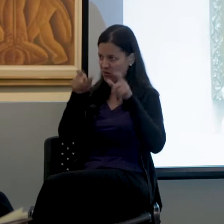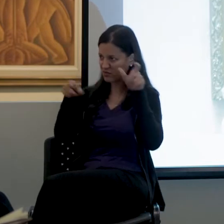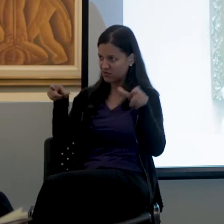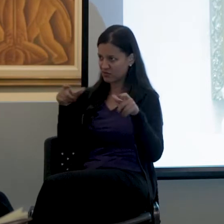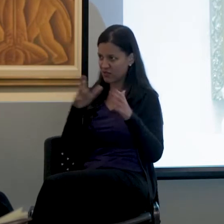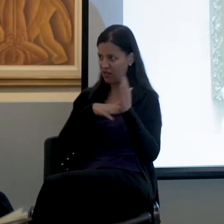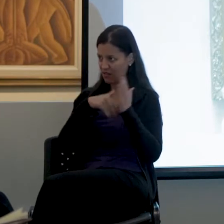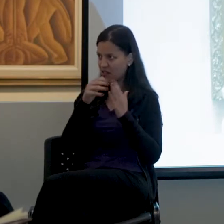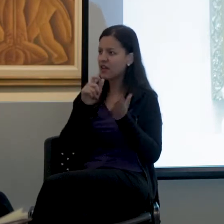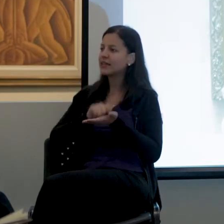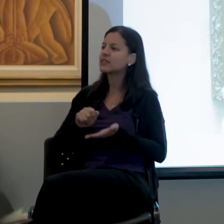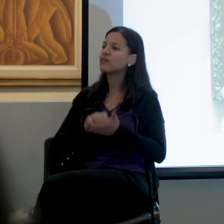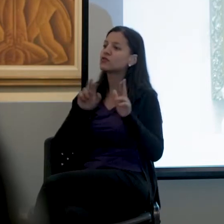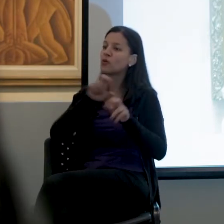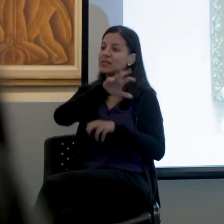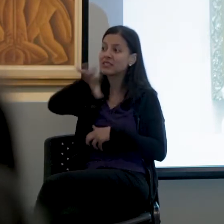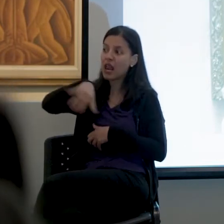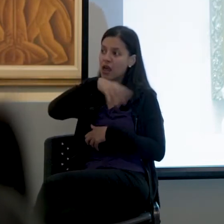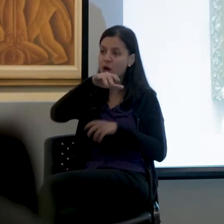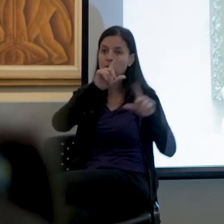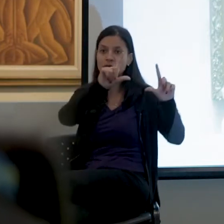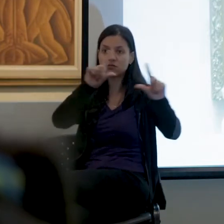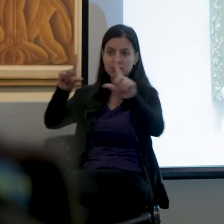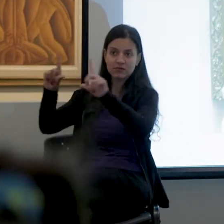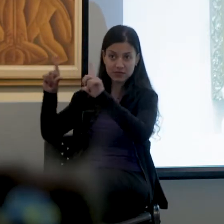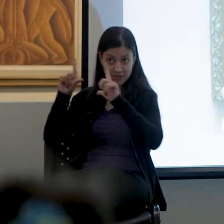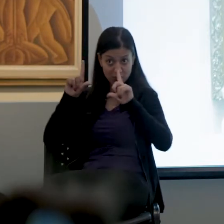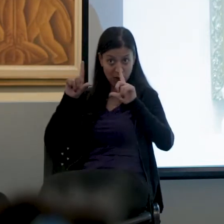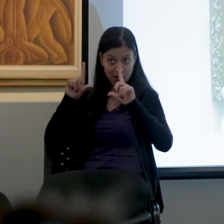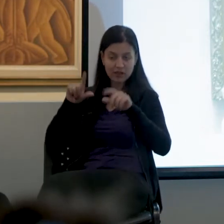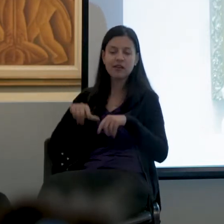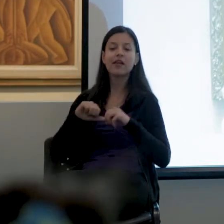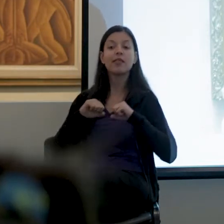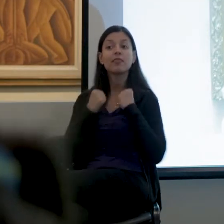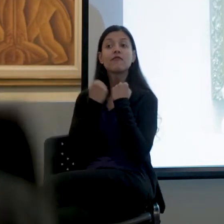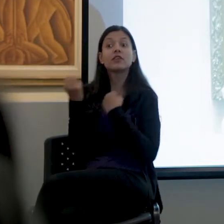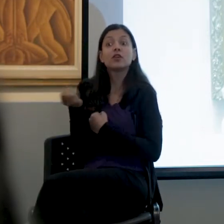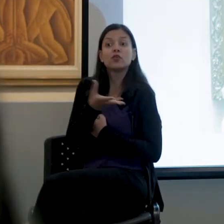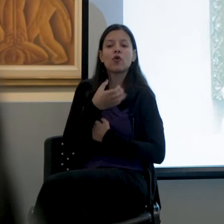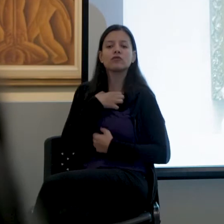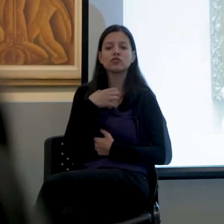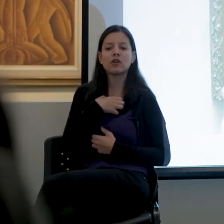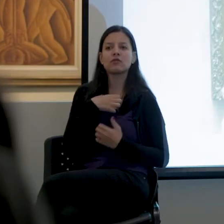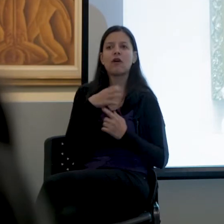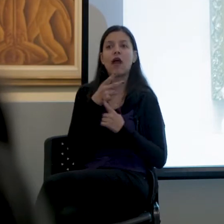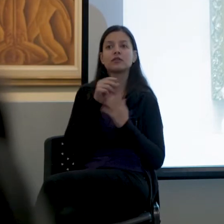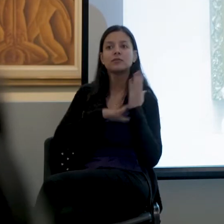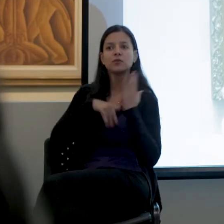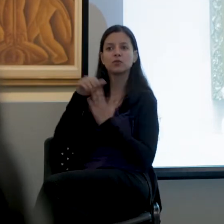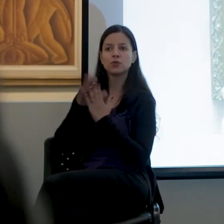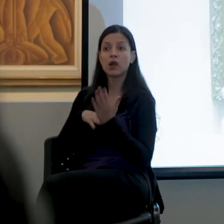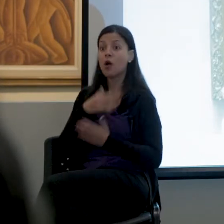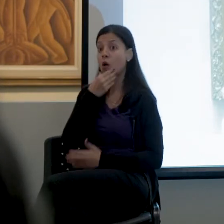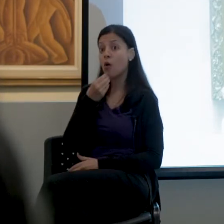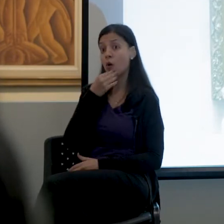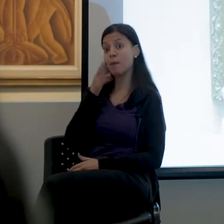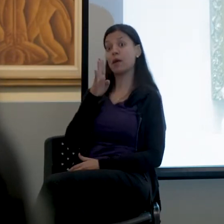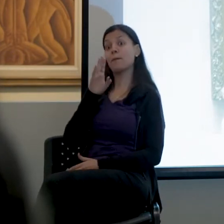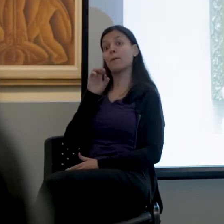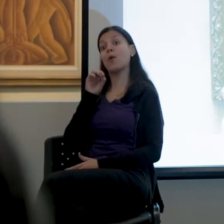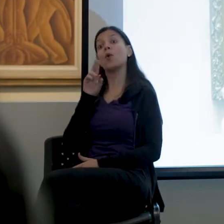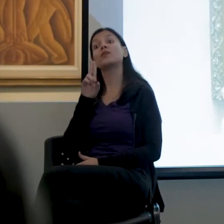escreveu sobre os salões, franceses defendendo os novos e as novas posições. Aliás, foi o Baudelaire que definiu